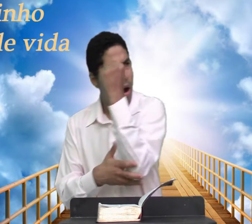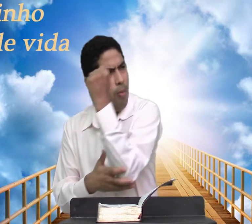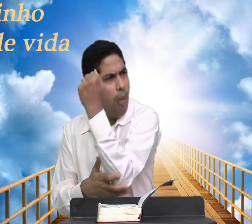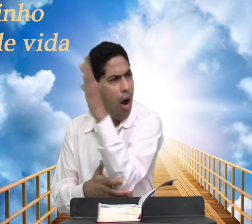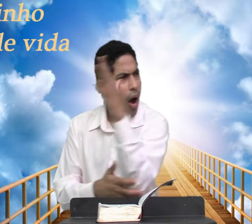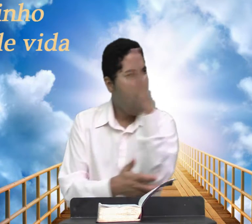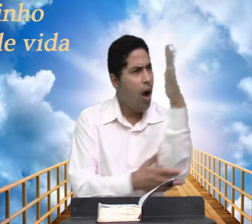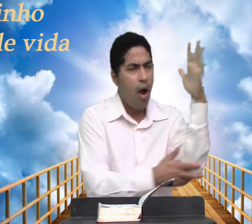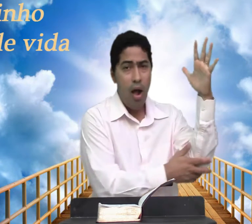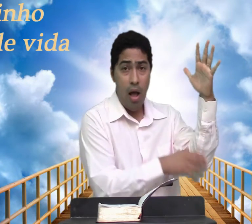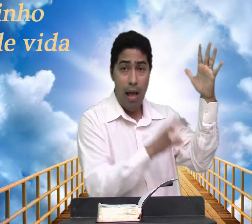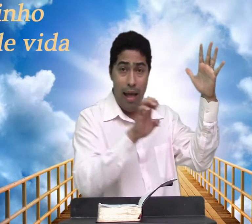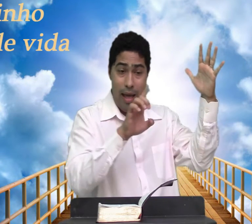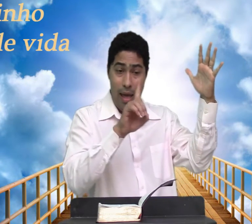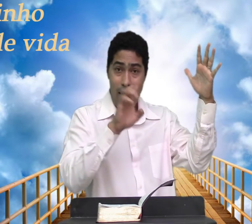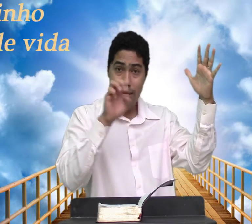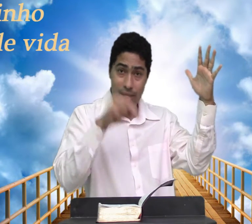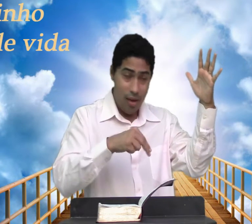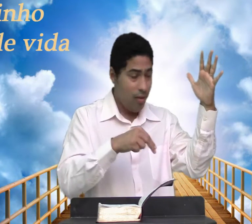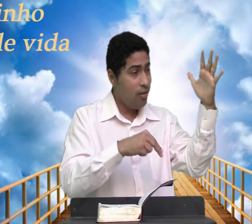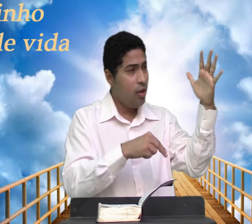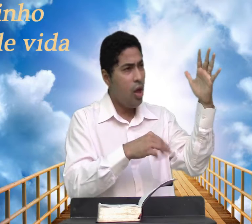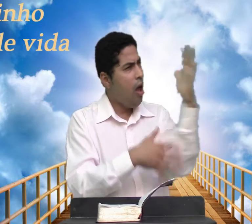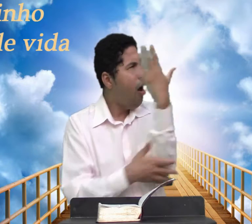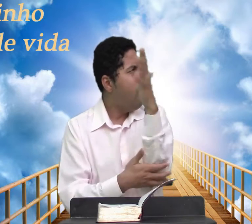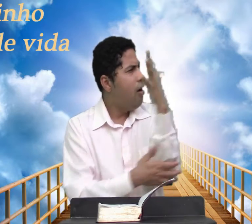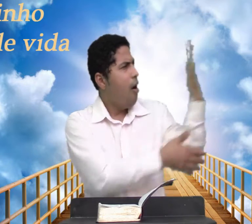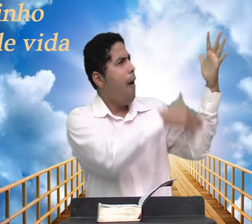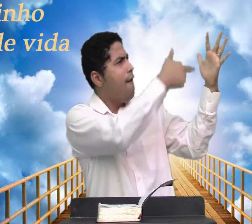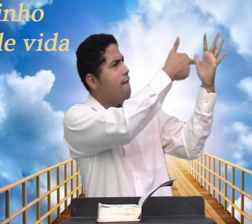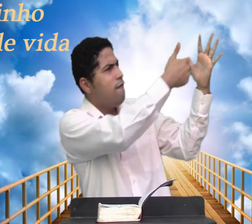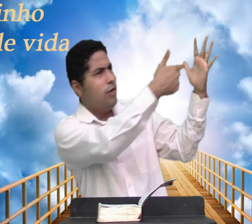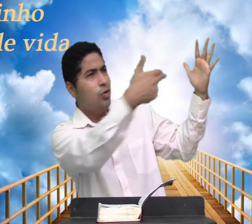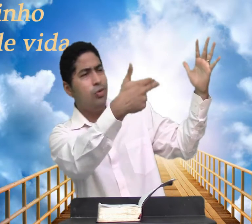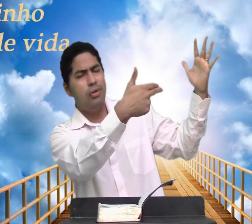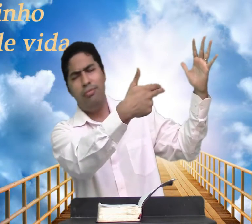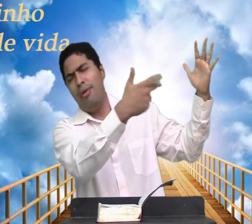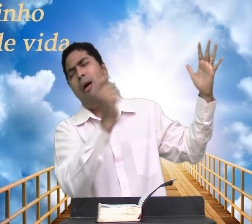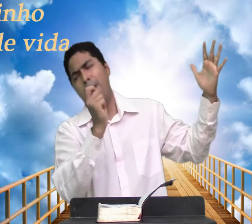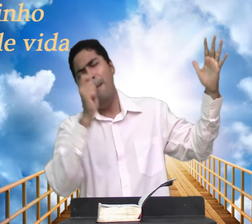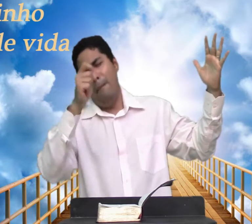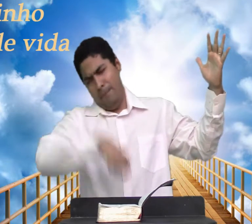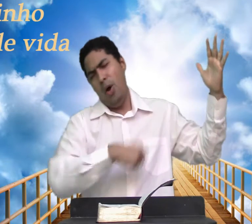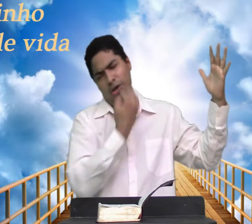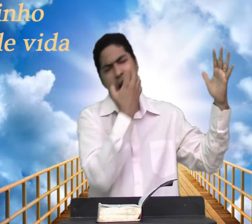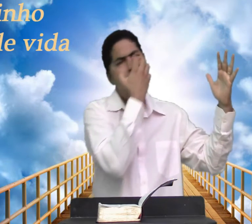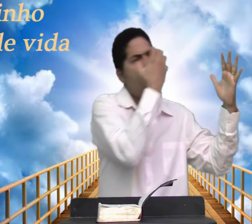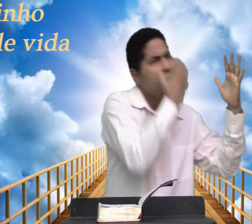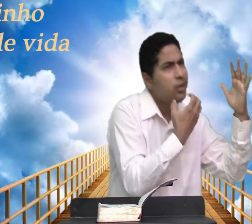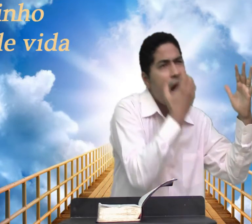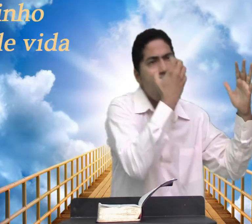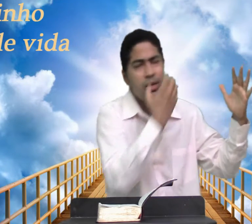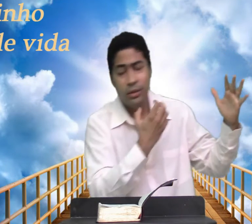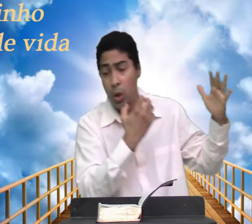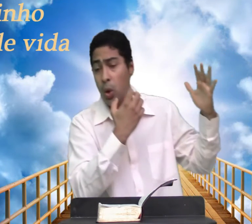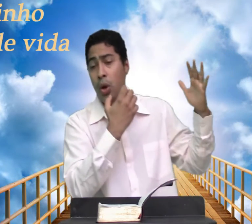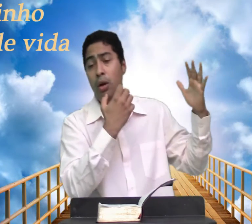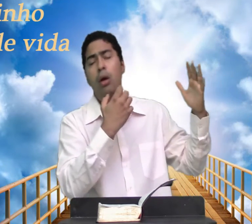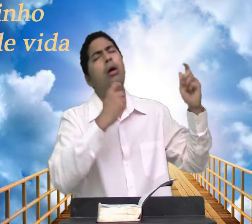coloca Adão e Eva no jardim do Éden e avisa para eles que eles podem comer livremente de qualquer fruta, mas